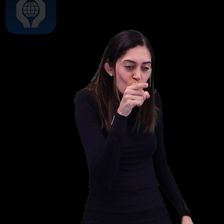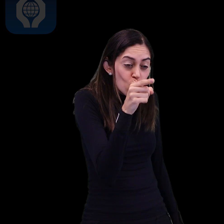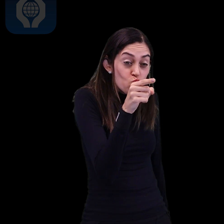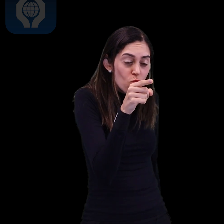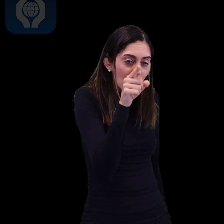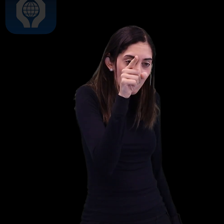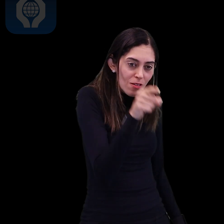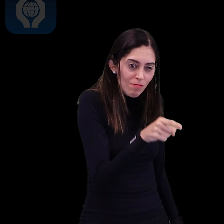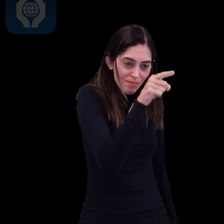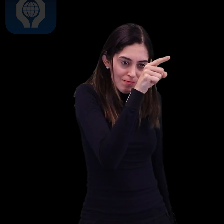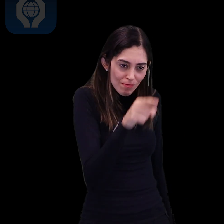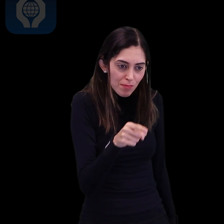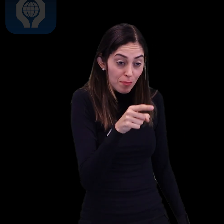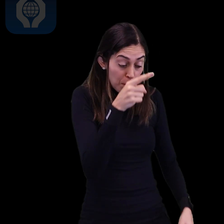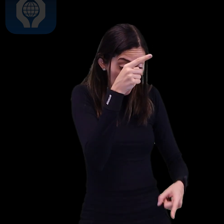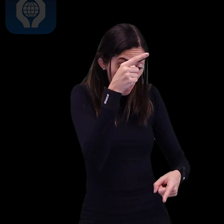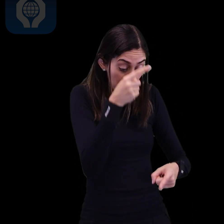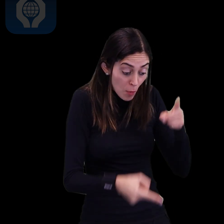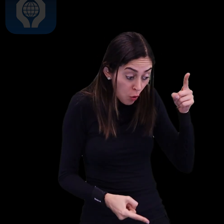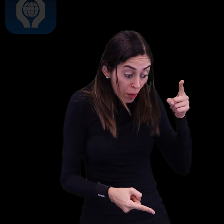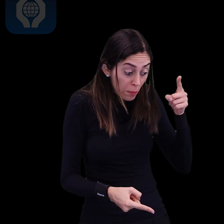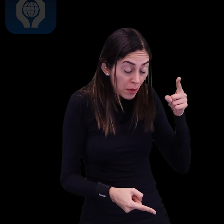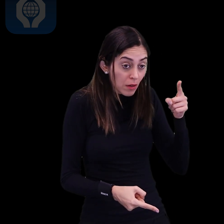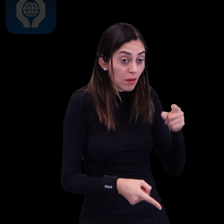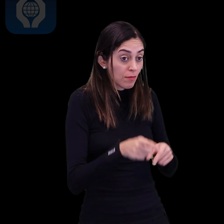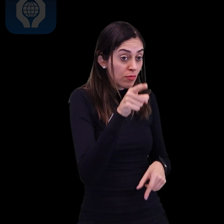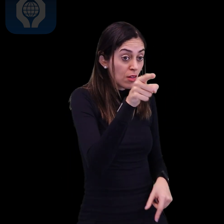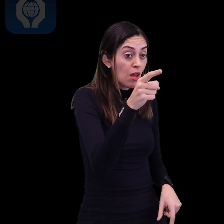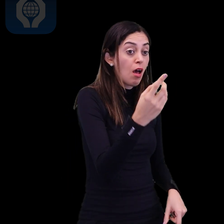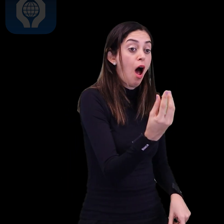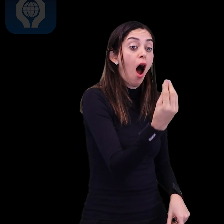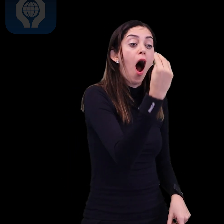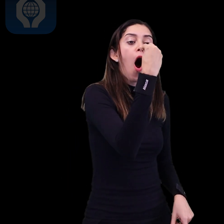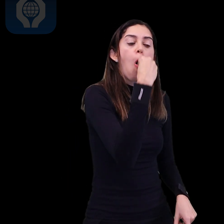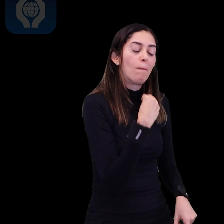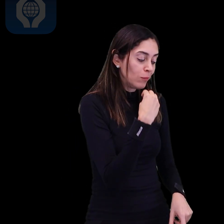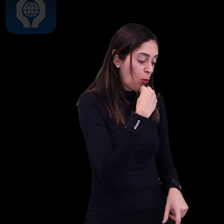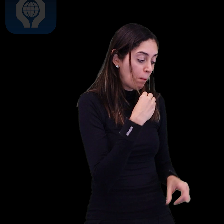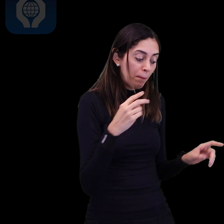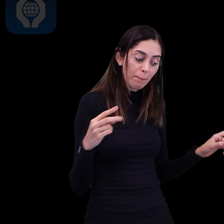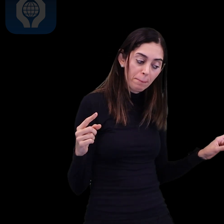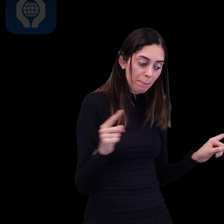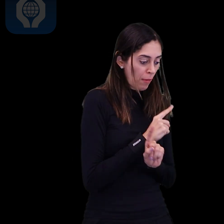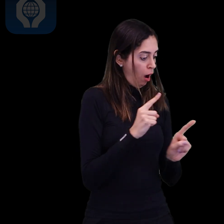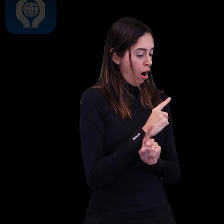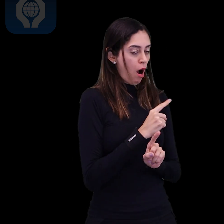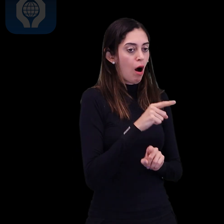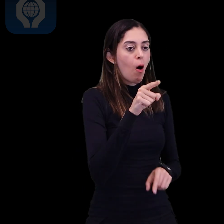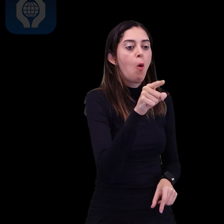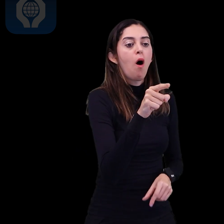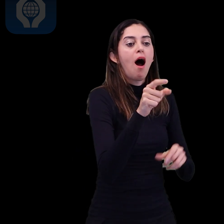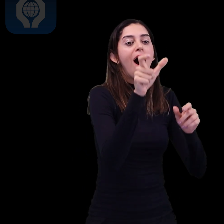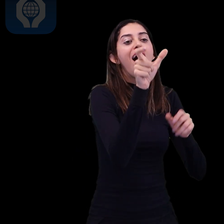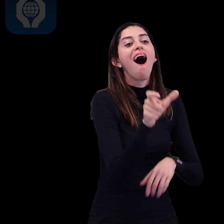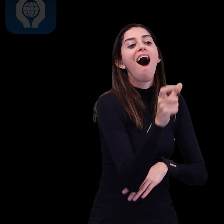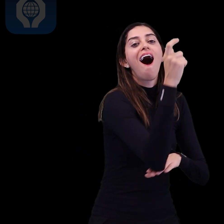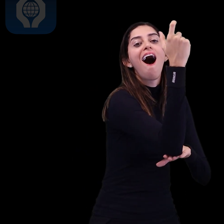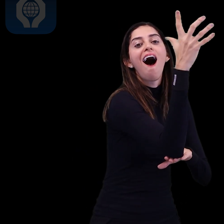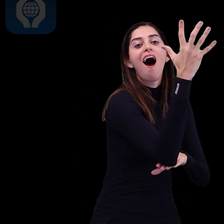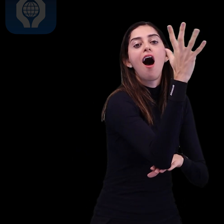Adão. Ele não deveria comer da árvore que era chamada de árvore do conhecimento do bem e do mal.